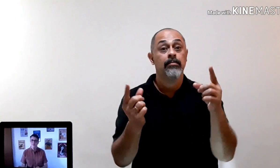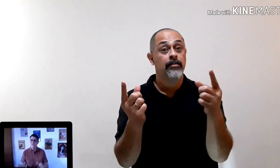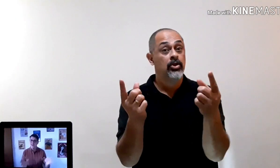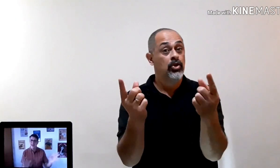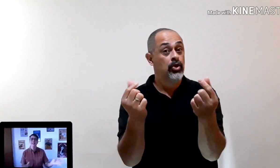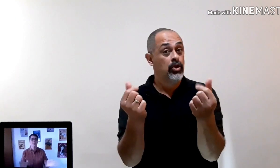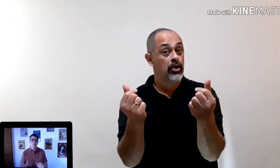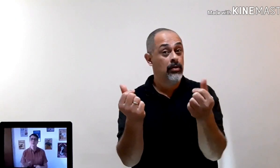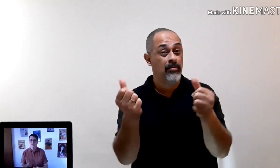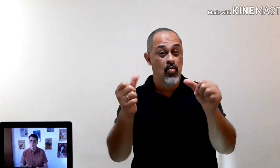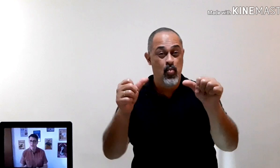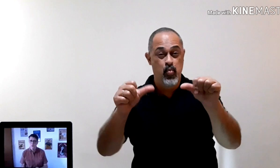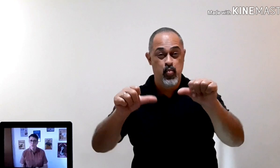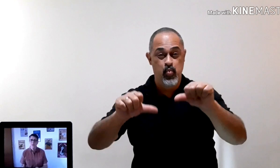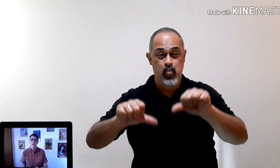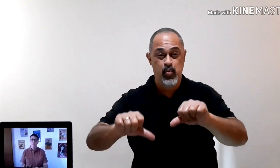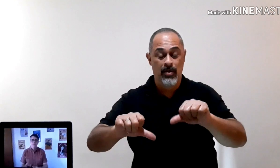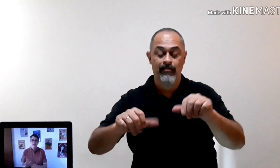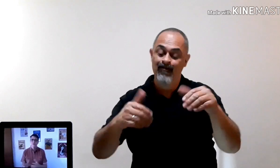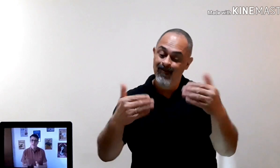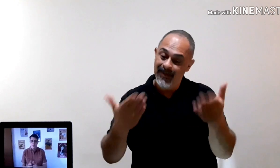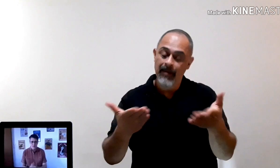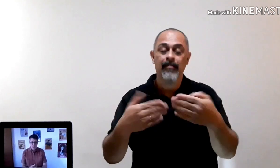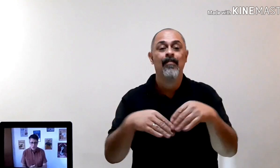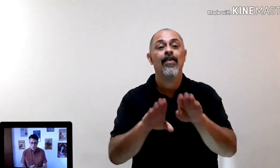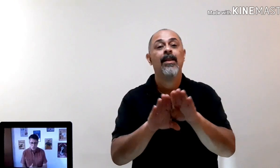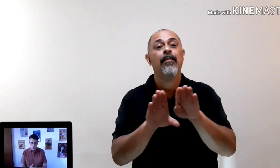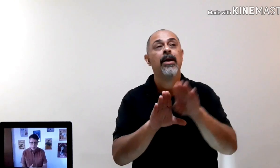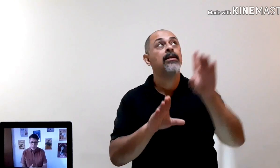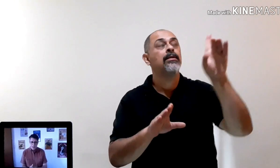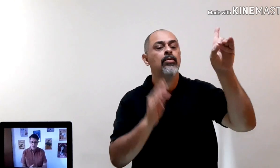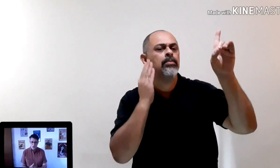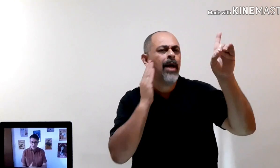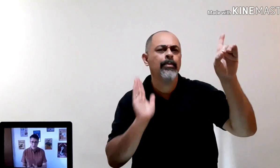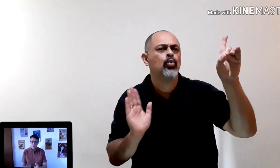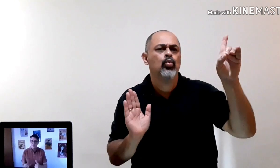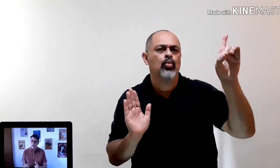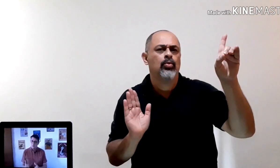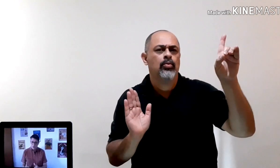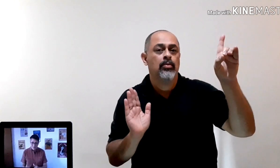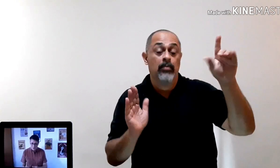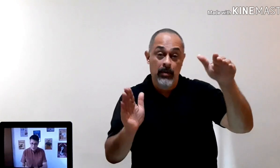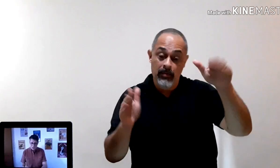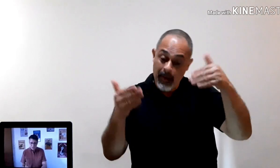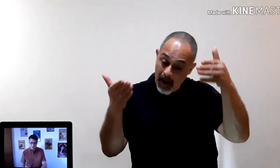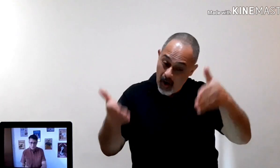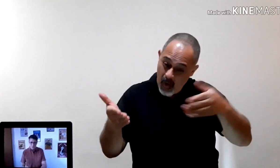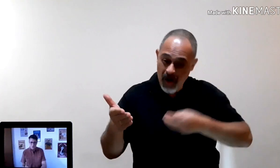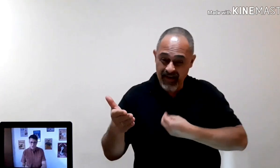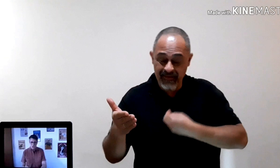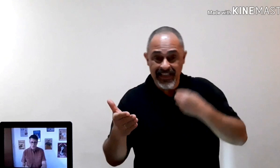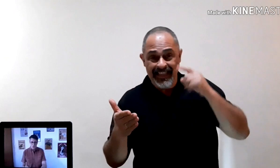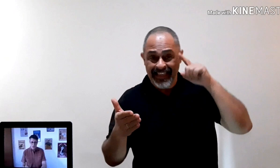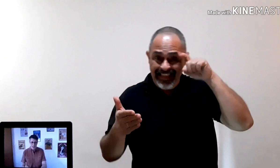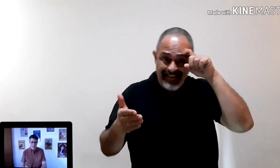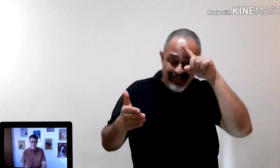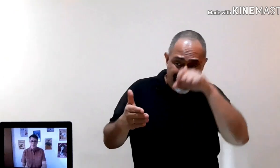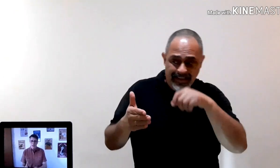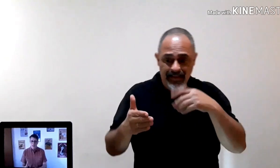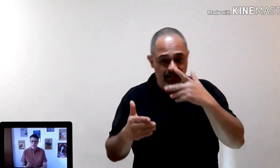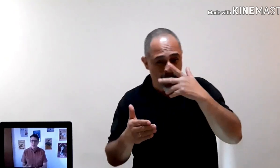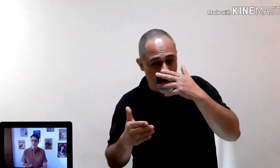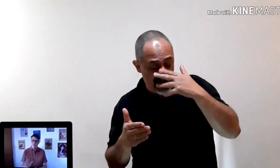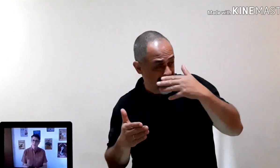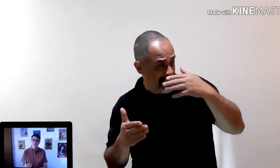que sobrevirá depois desse período. Então Deus está por trás de tudo. Então as provações elas podem vir de Deus. Então se a gente for